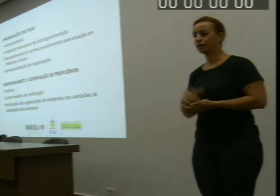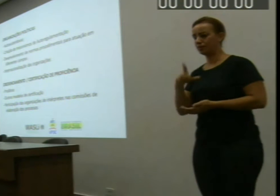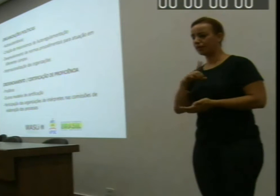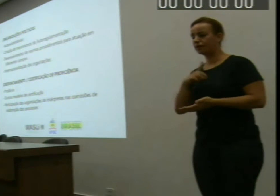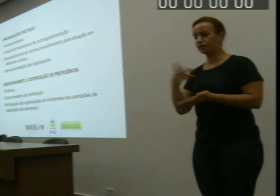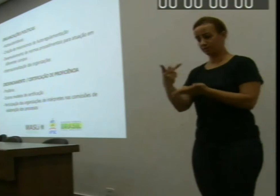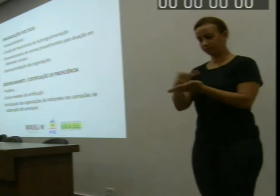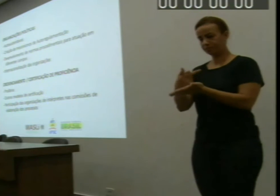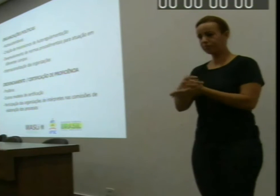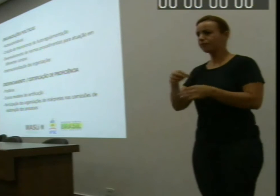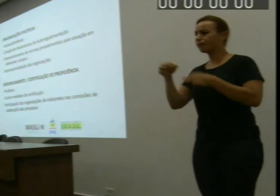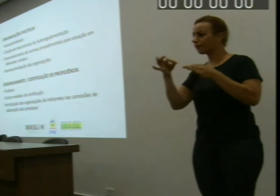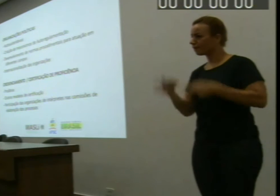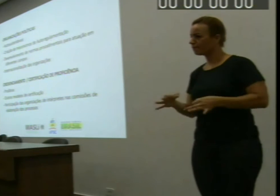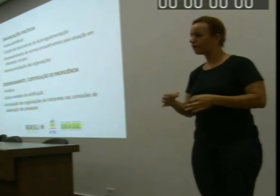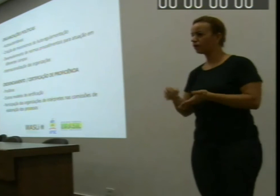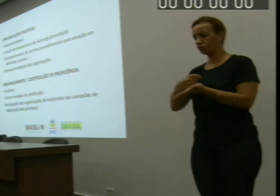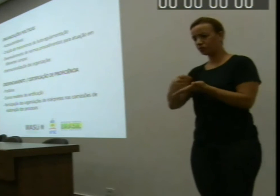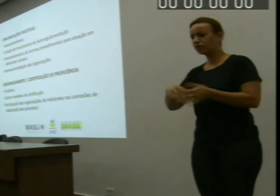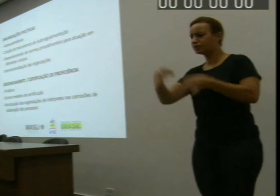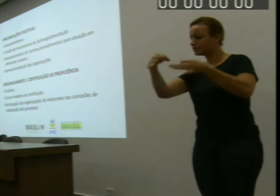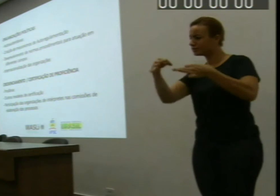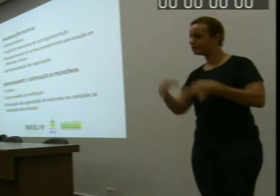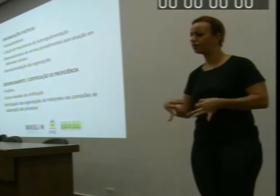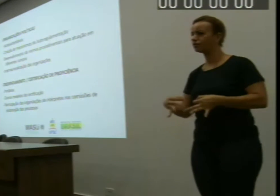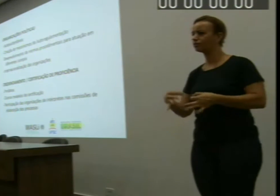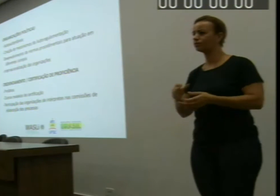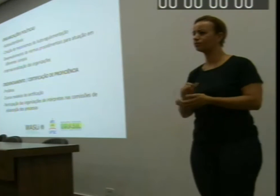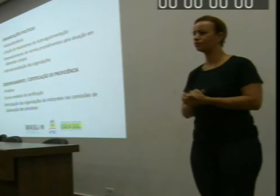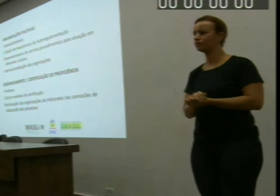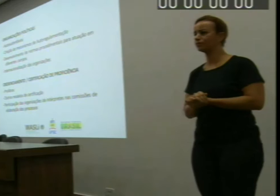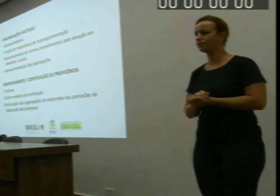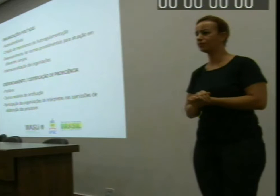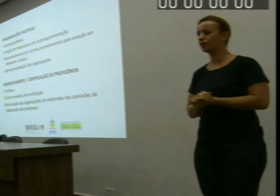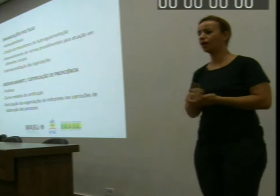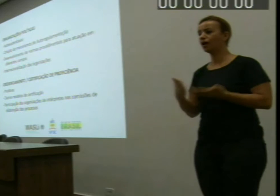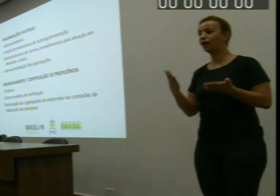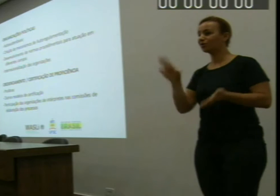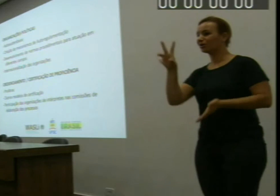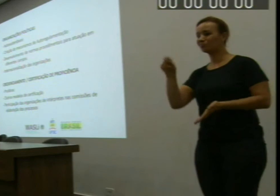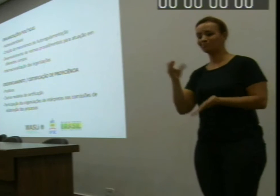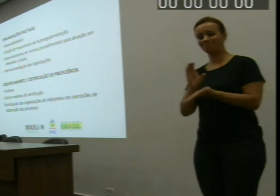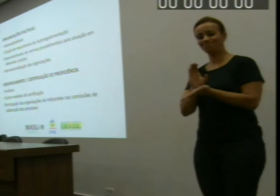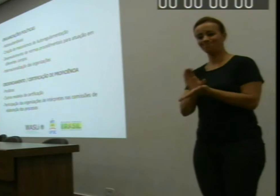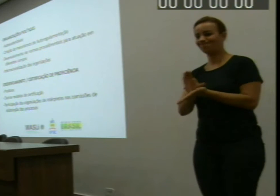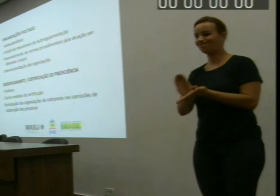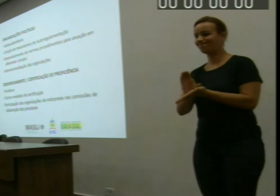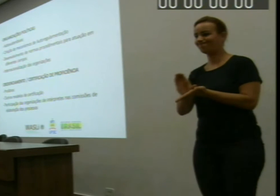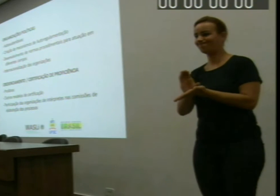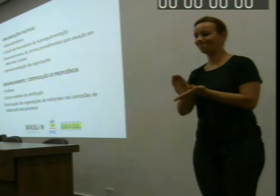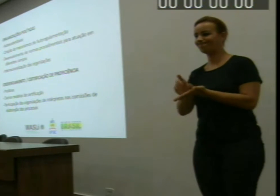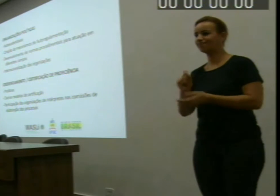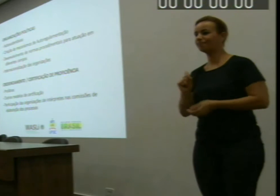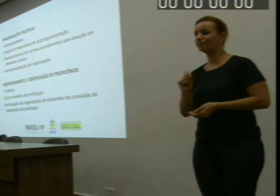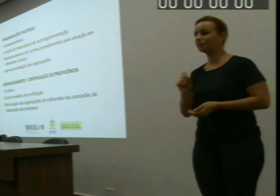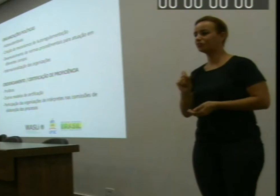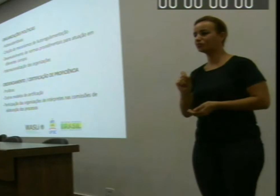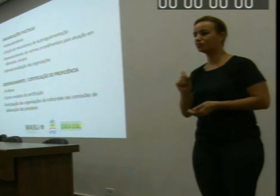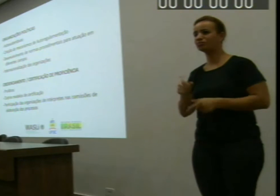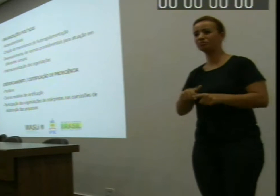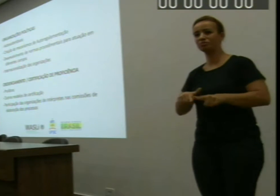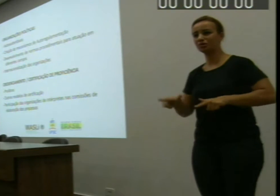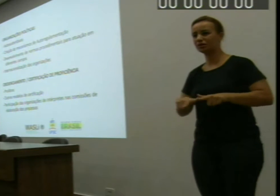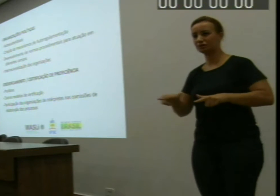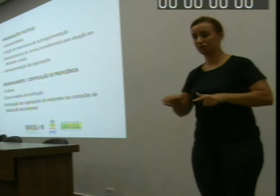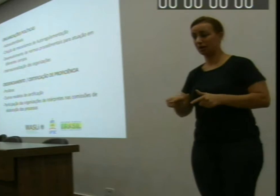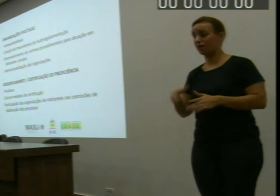podem ser corrigidos Enfim então a não criação de conselho ela também vem dessa justificativa a justificativa de que a profissão do interno de